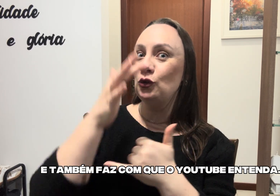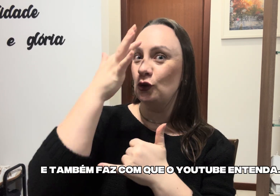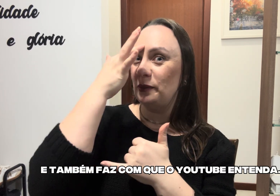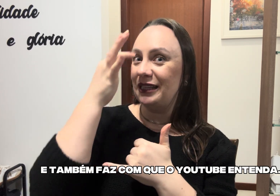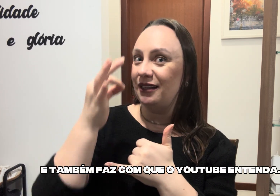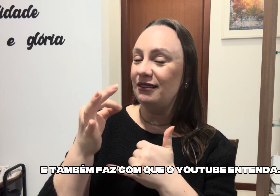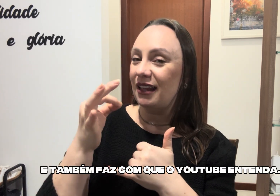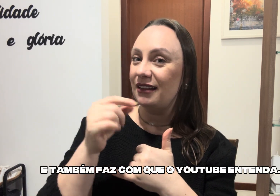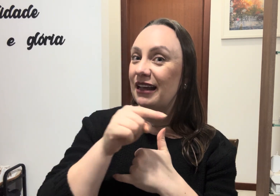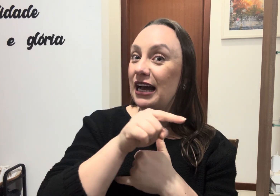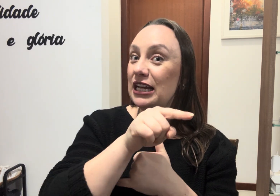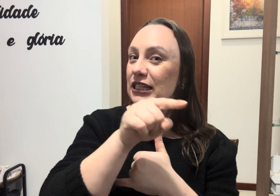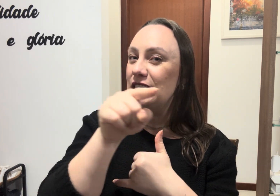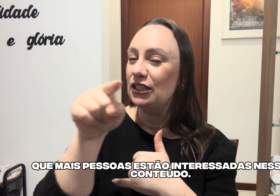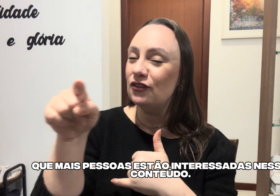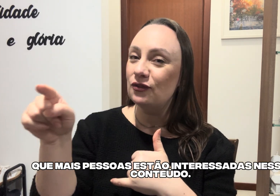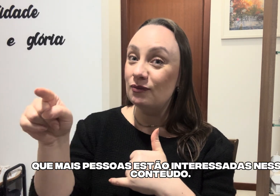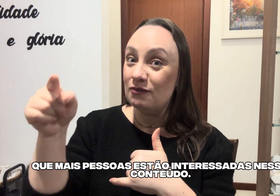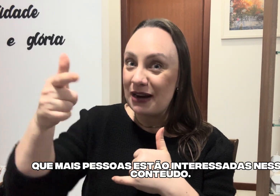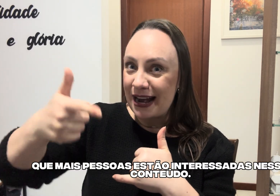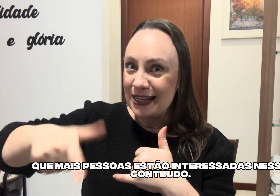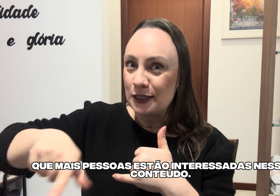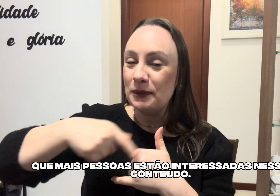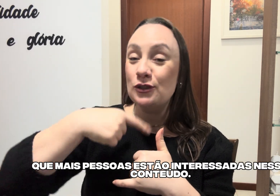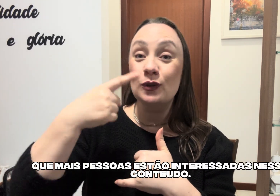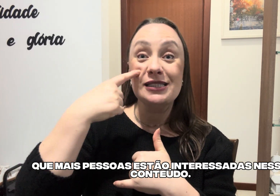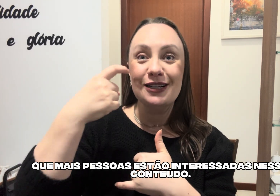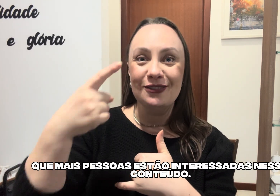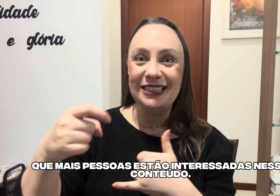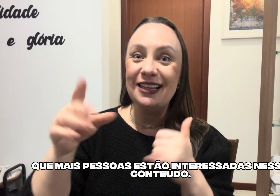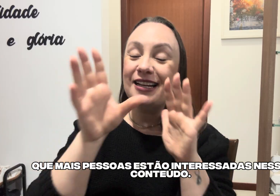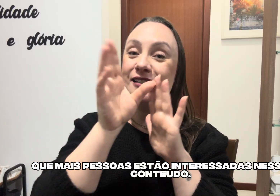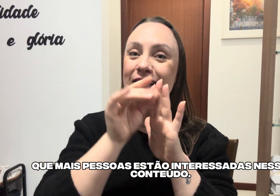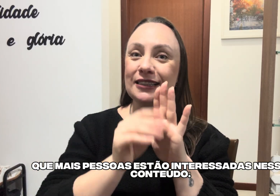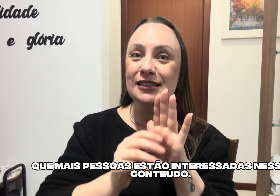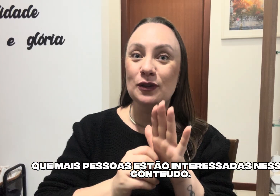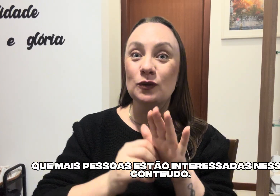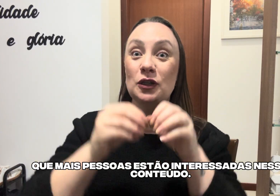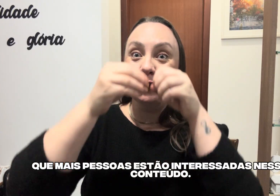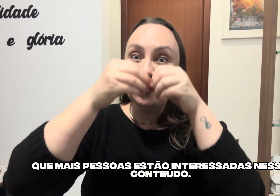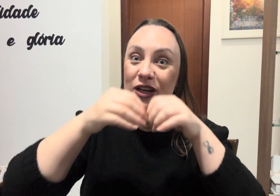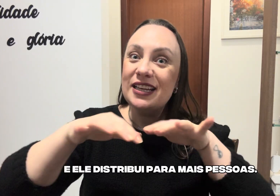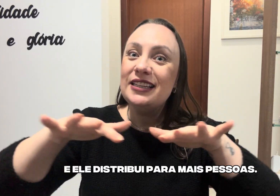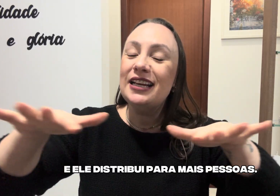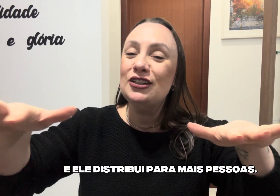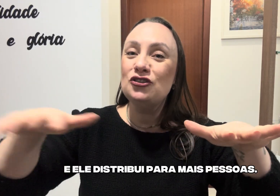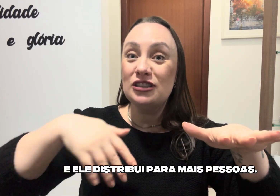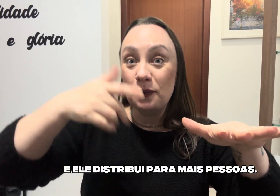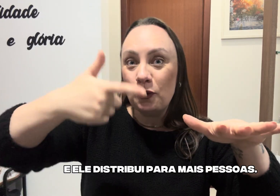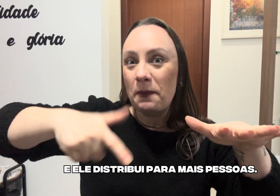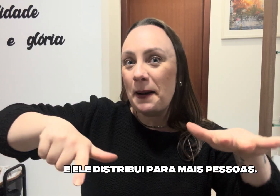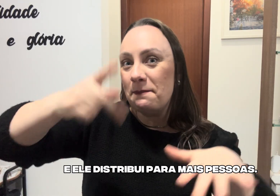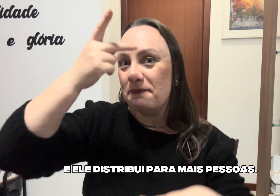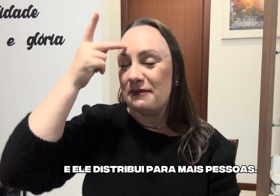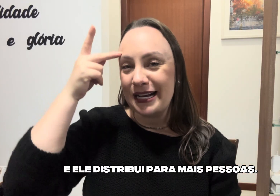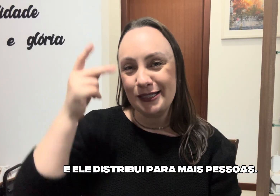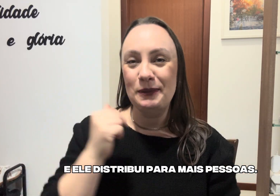YouTube entenda que mais pessoas estão interessadas nesse conteúdo e ele distribui para mais